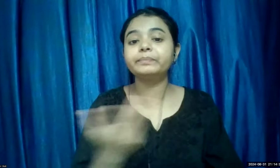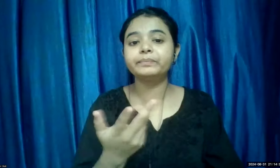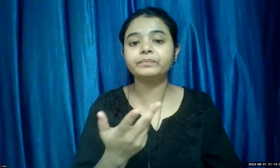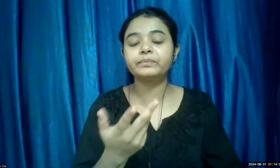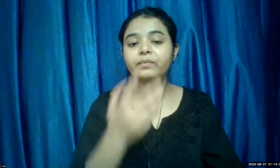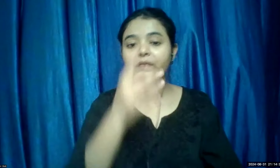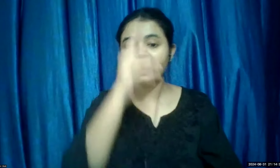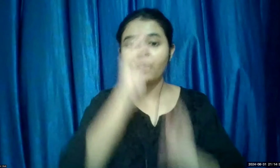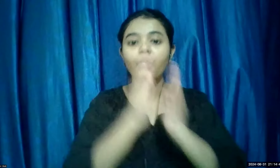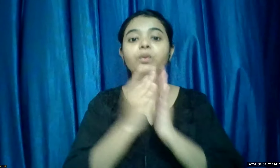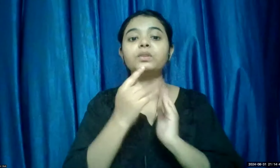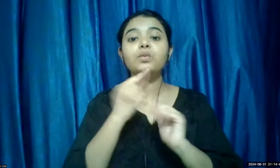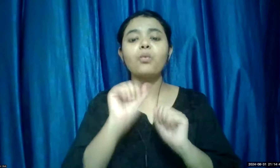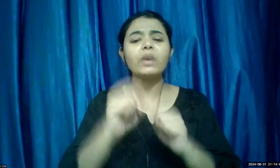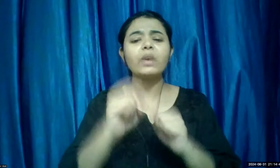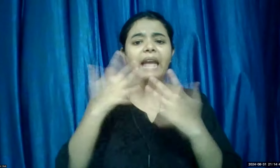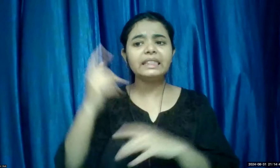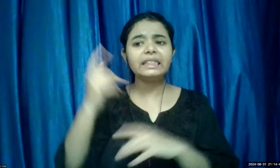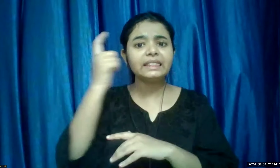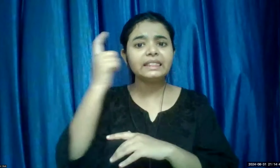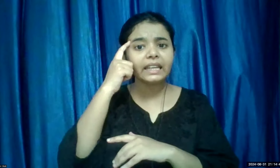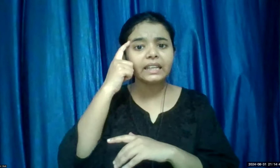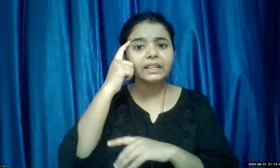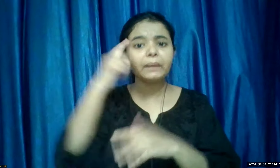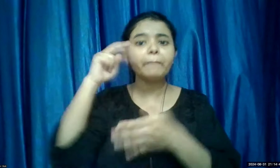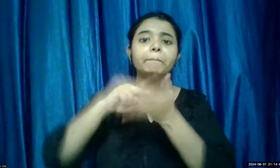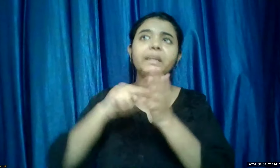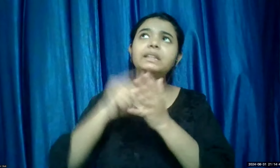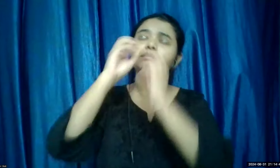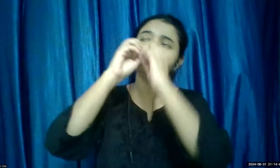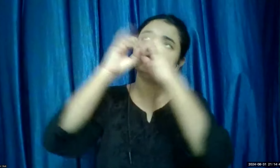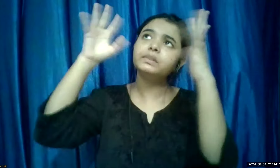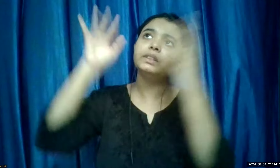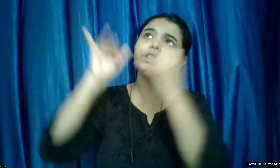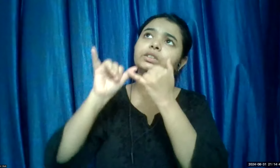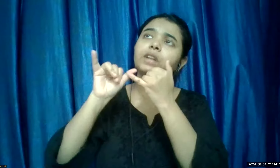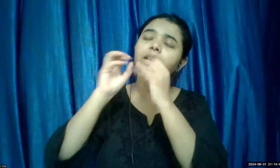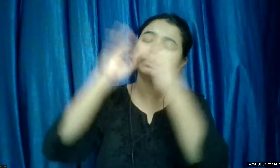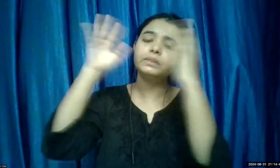हैं उनमें मैं वास करता हूं, हमेशा वो मेरे विषय में ही सोचते रहते हैं,